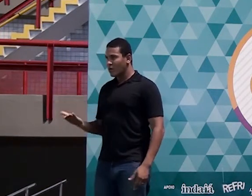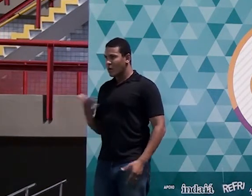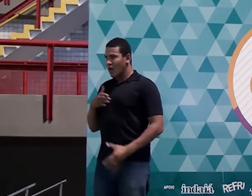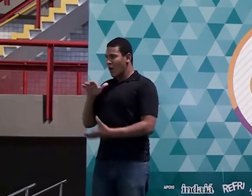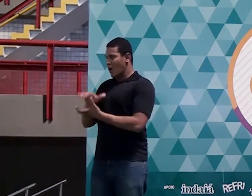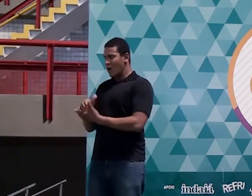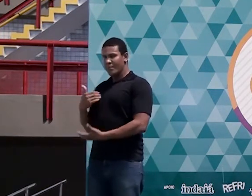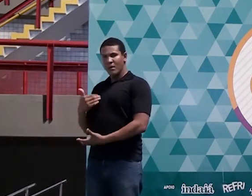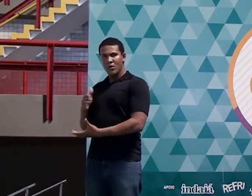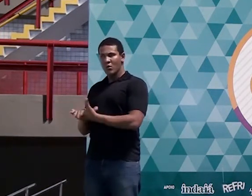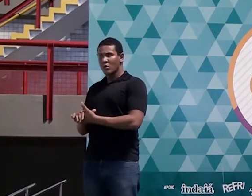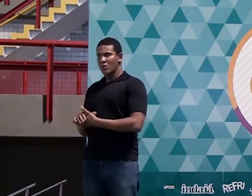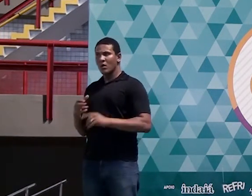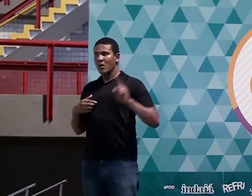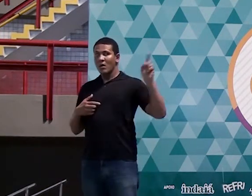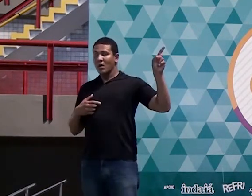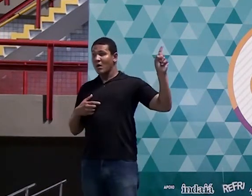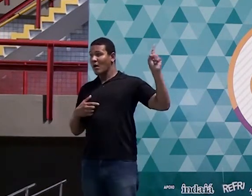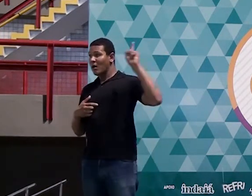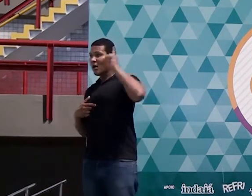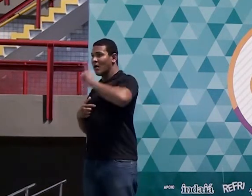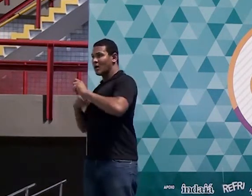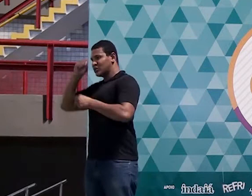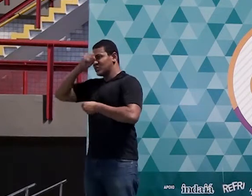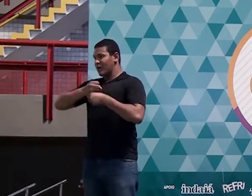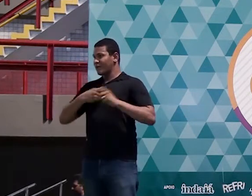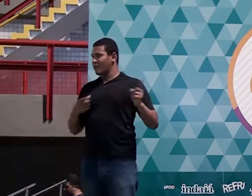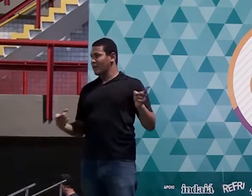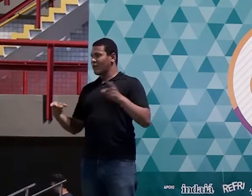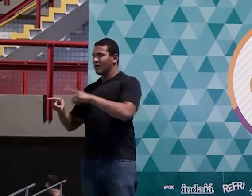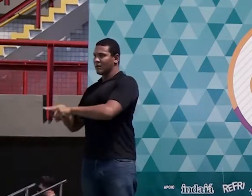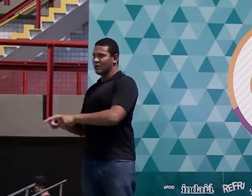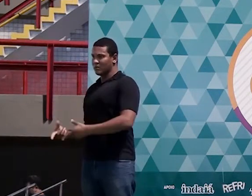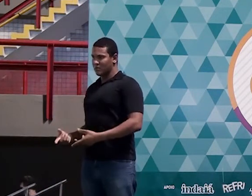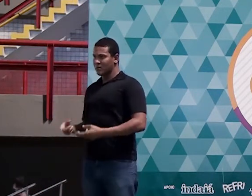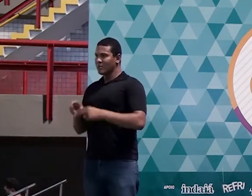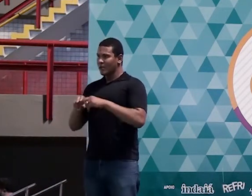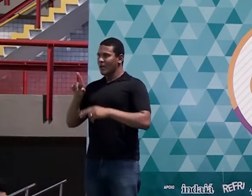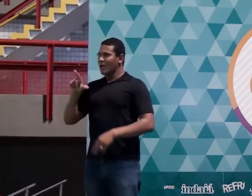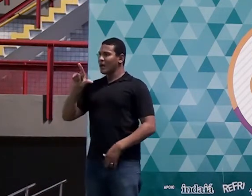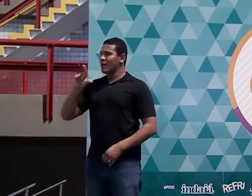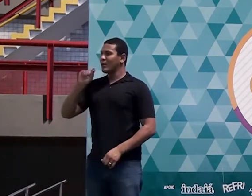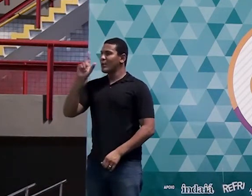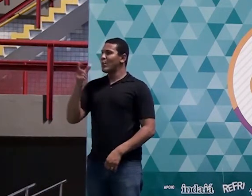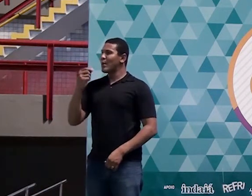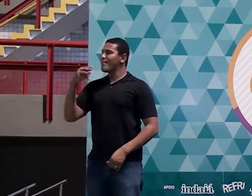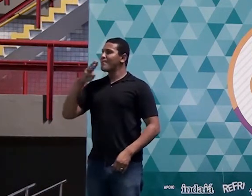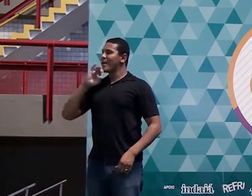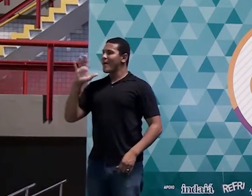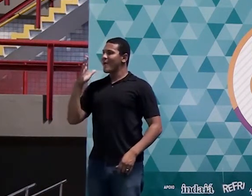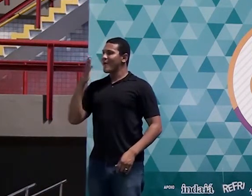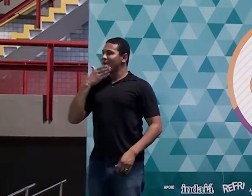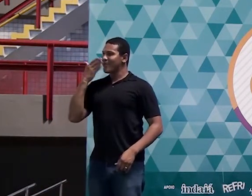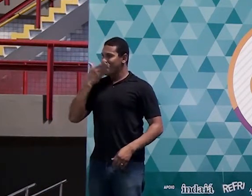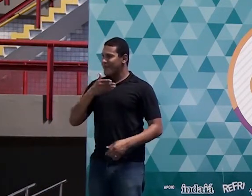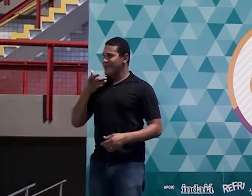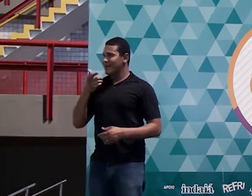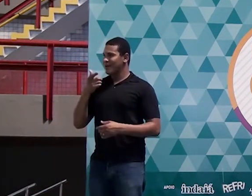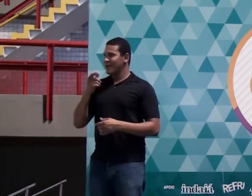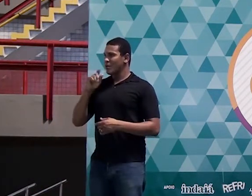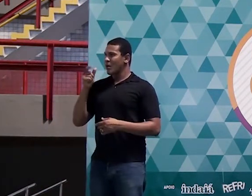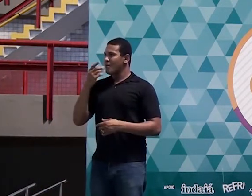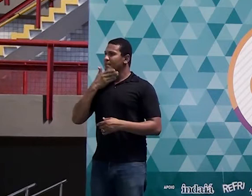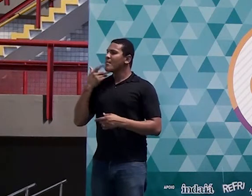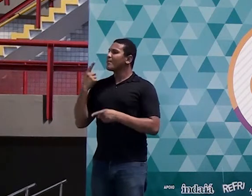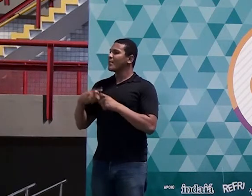chamava, sabe de quê? A lua de mel, porque dava-se como presente de casamento